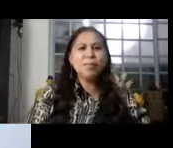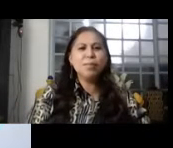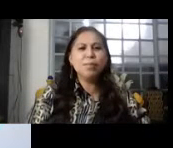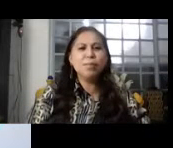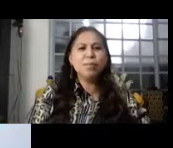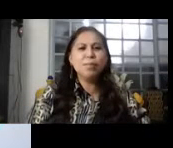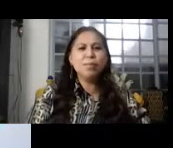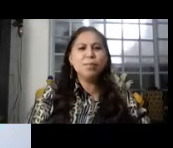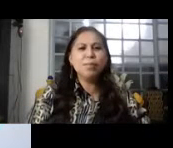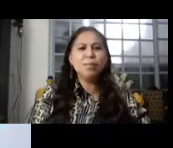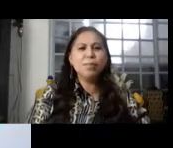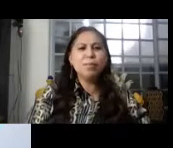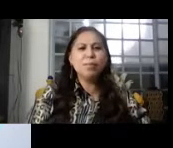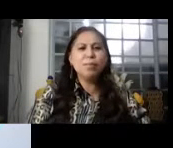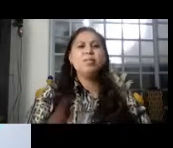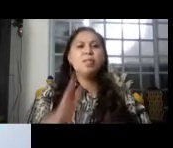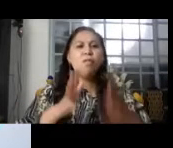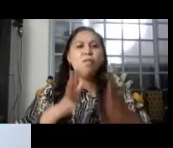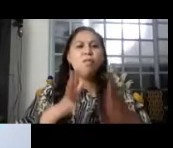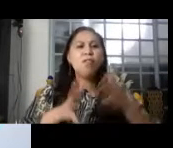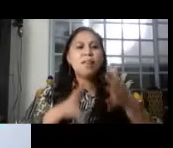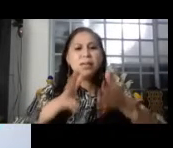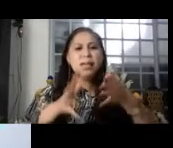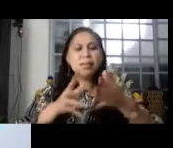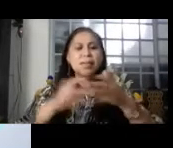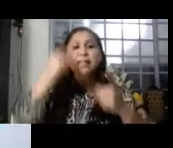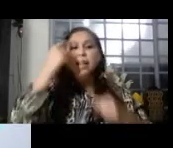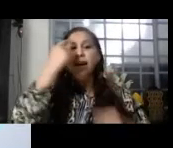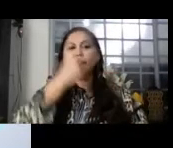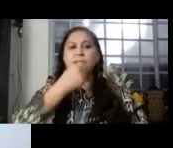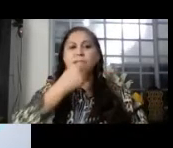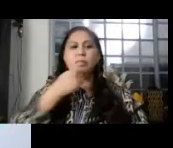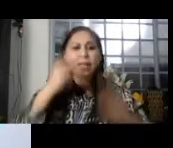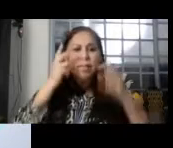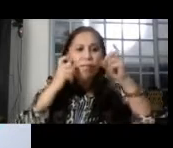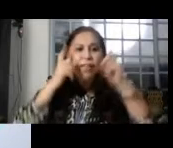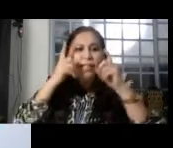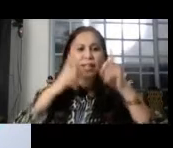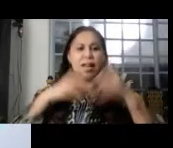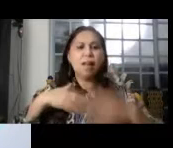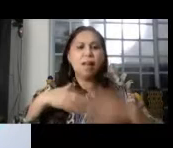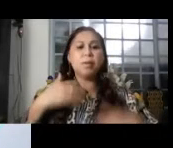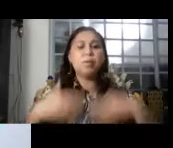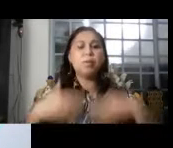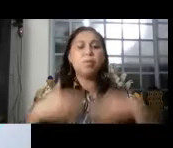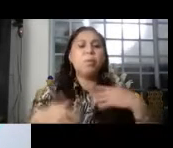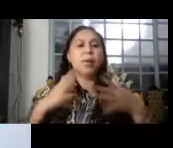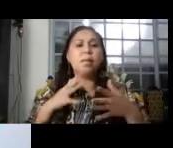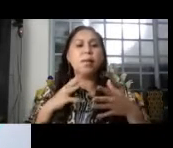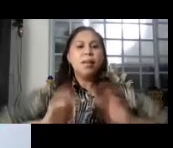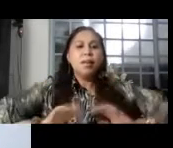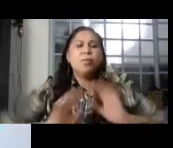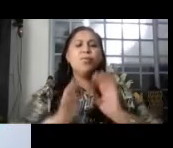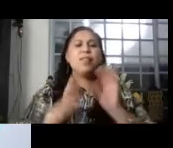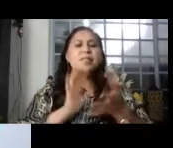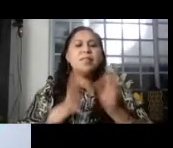bons estudos, né? Então, se eu faço Libras sem expressão facial nem corporal,